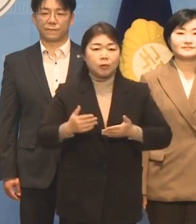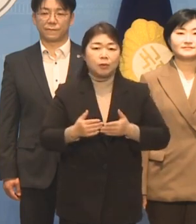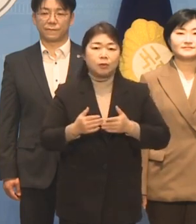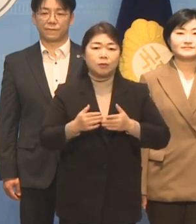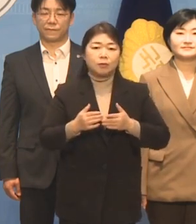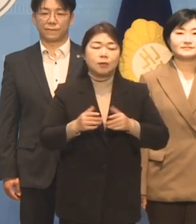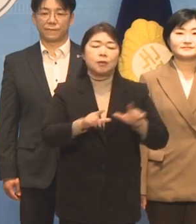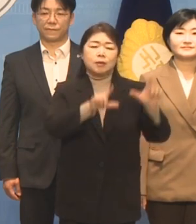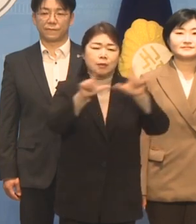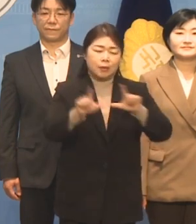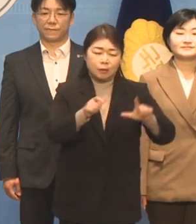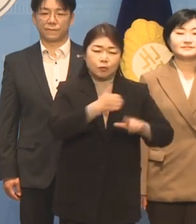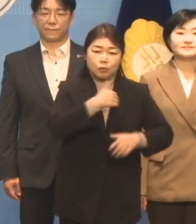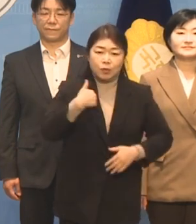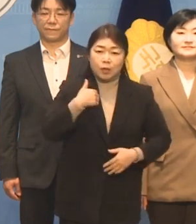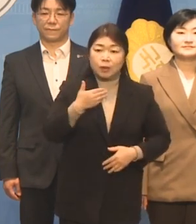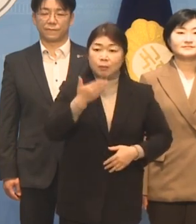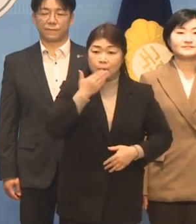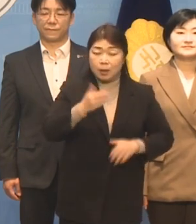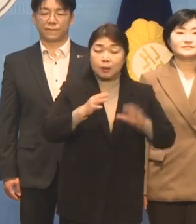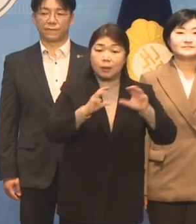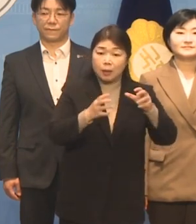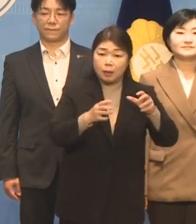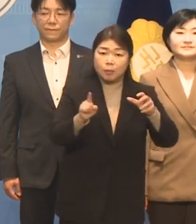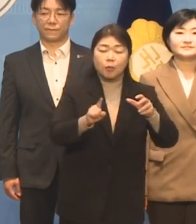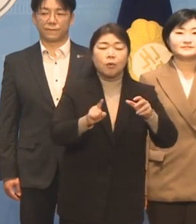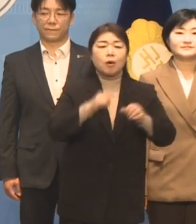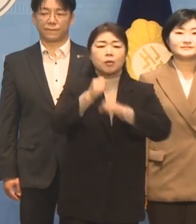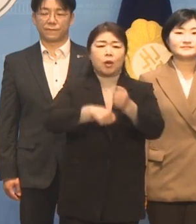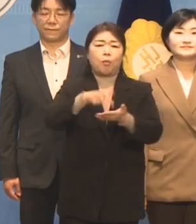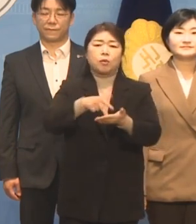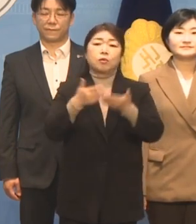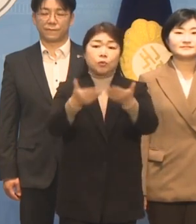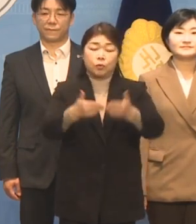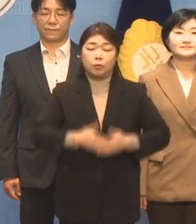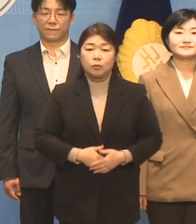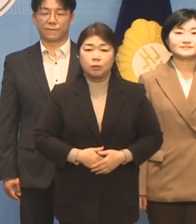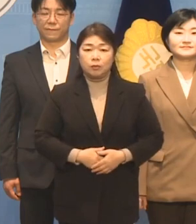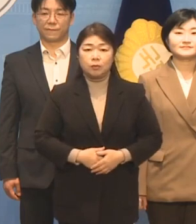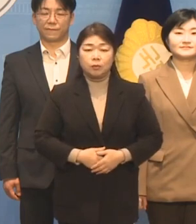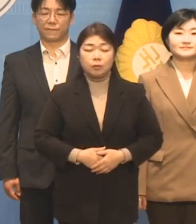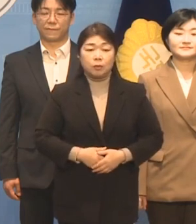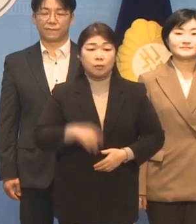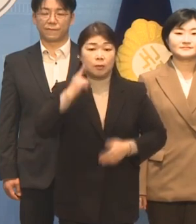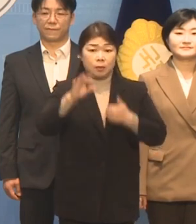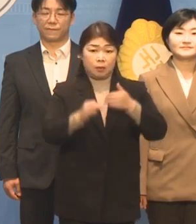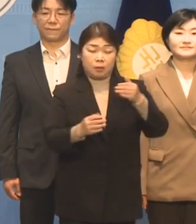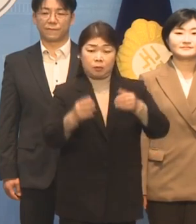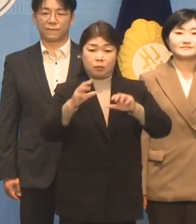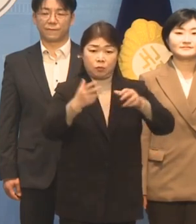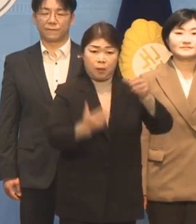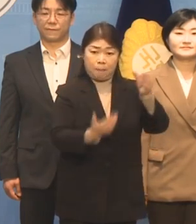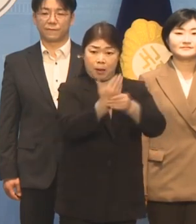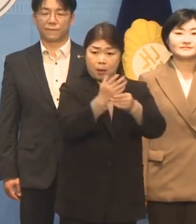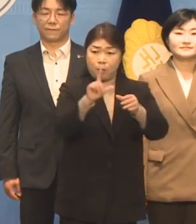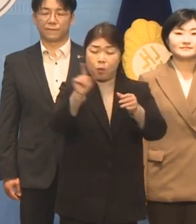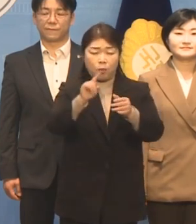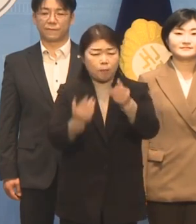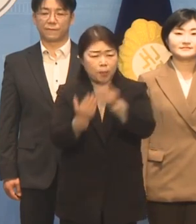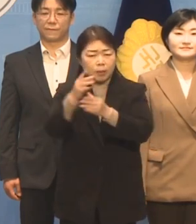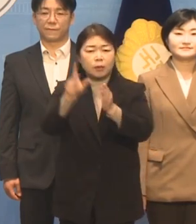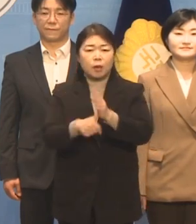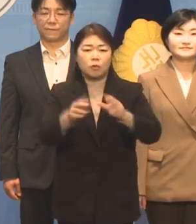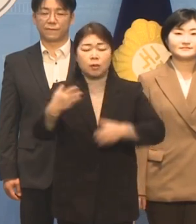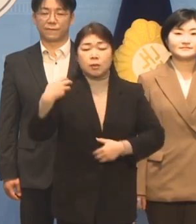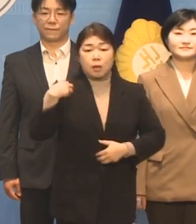인간다운 삶과 자유를 보장하는 나라입니다. 국가가 책임을 회피하면 서민과 중산층 국민의 삶은